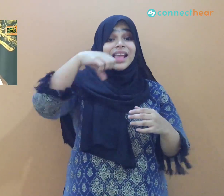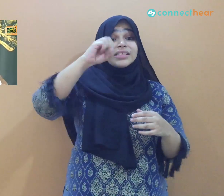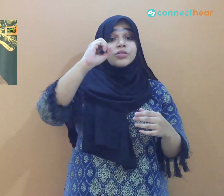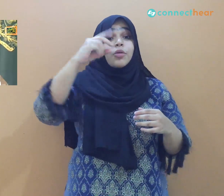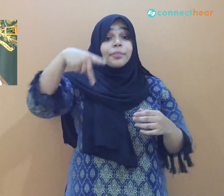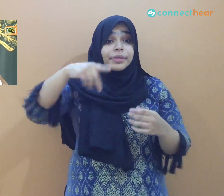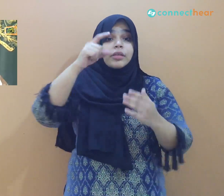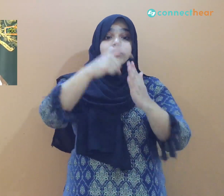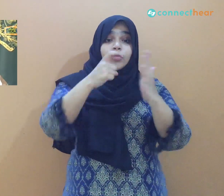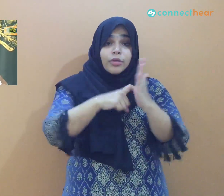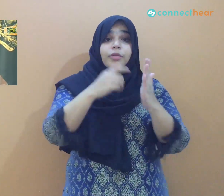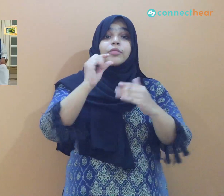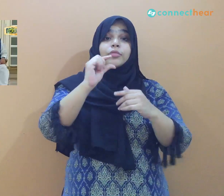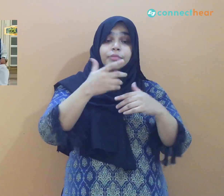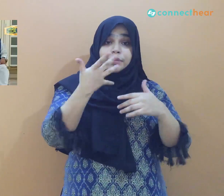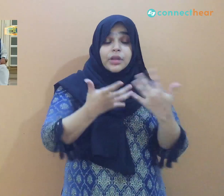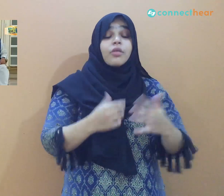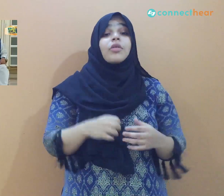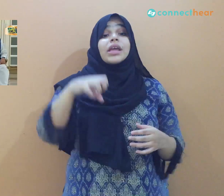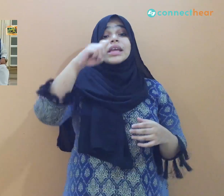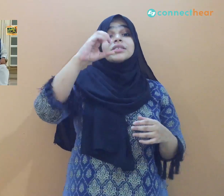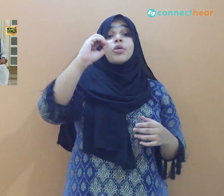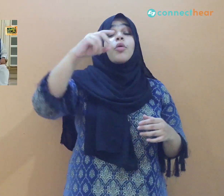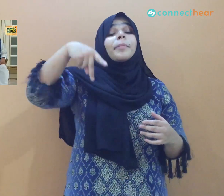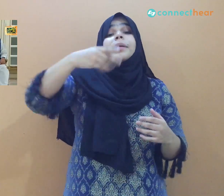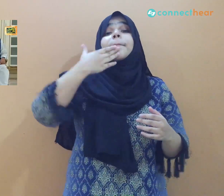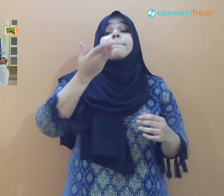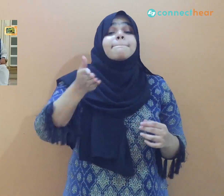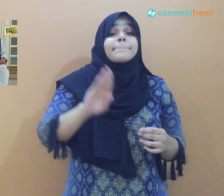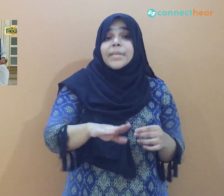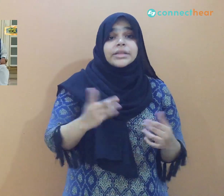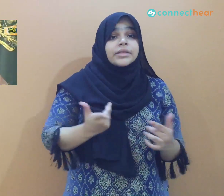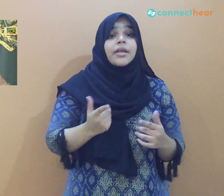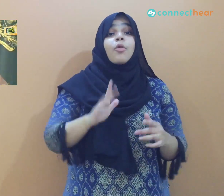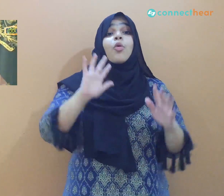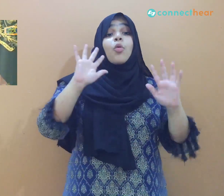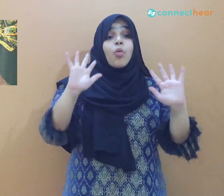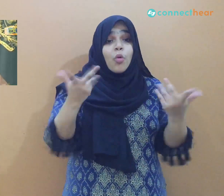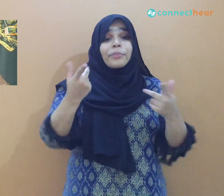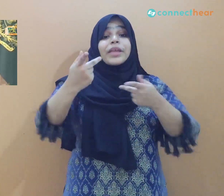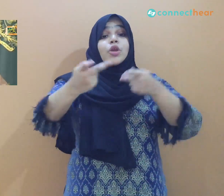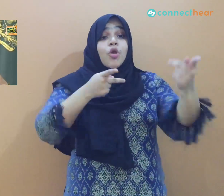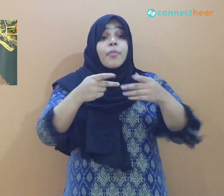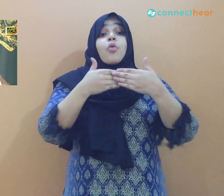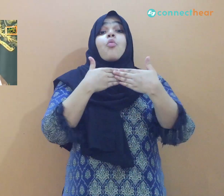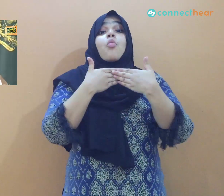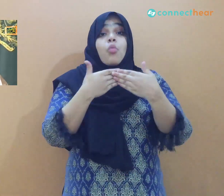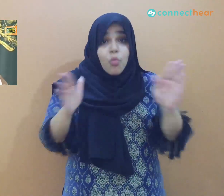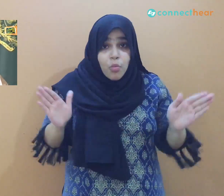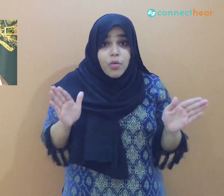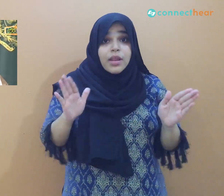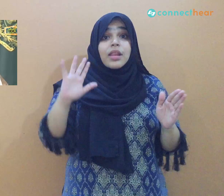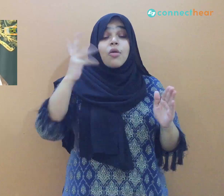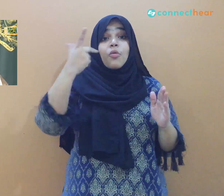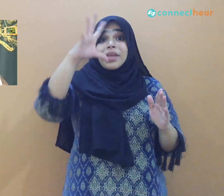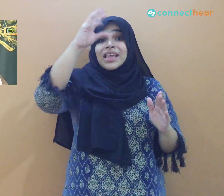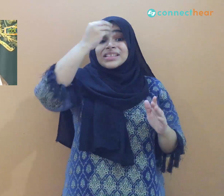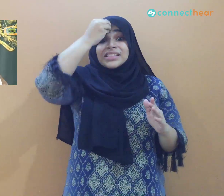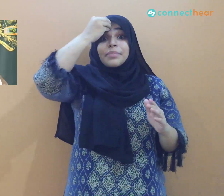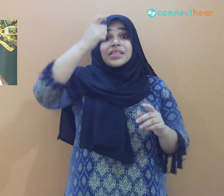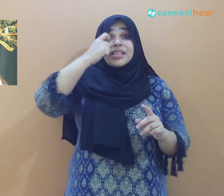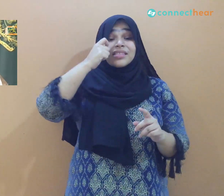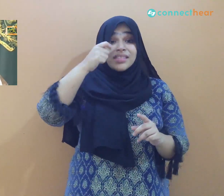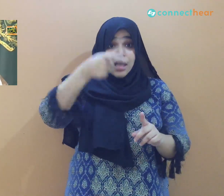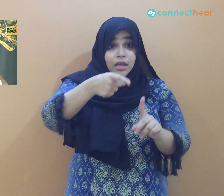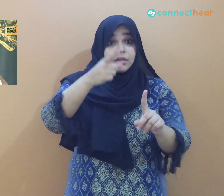ہے, یہ میں پھر سے آپ کو کہہ دوں, ایس او پیز کا مطلب یہ ہے کہ جو بھی کاروبار کھولے گا ان کے جو مالک ہوتا ہے اس